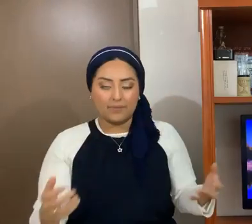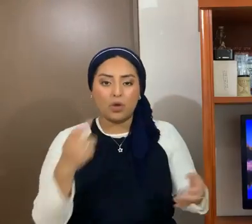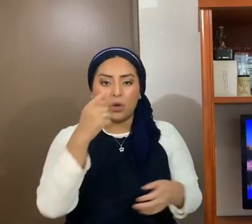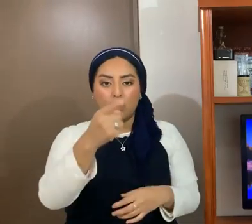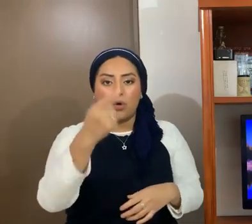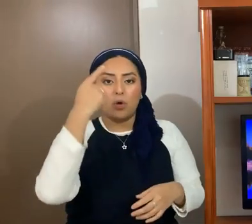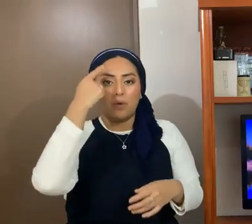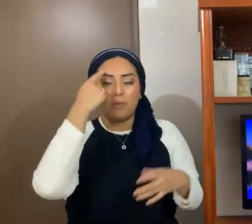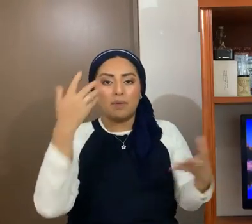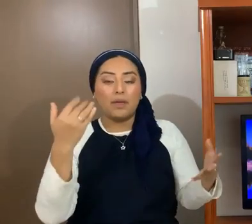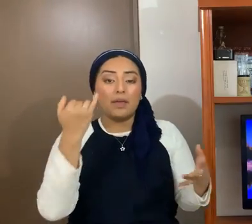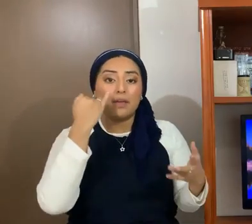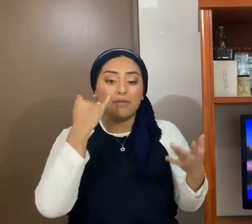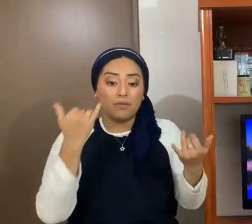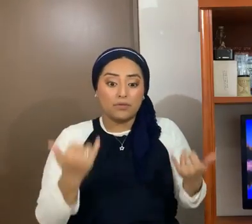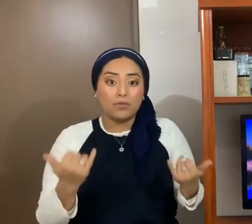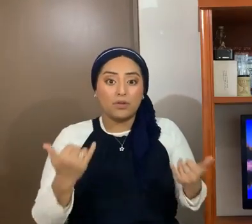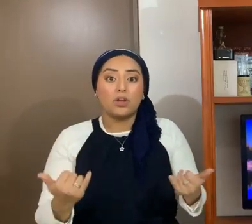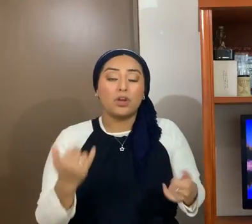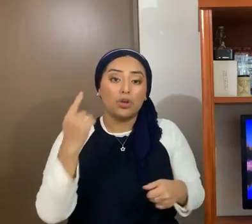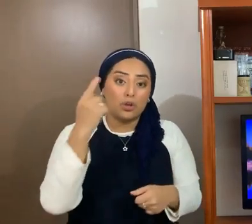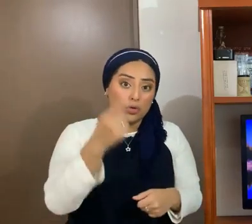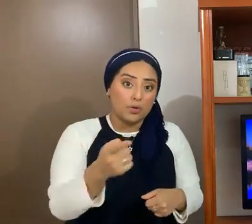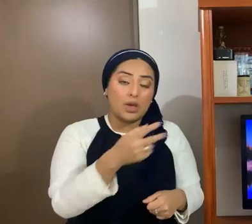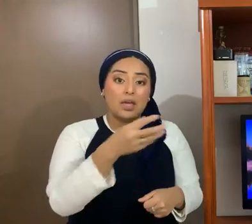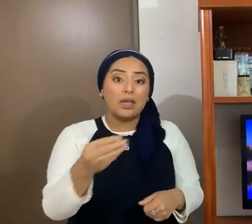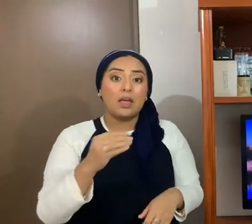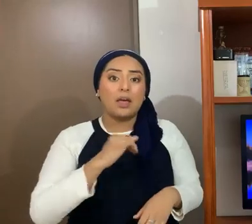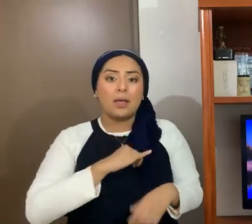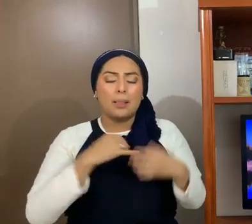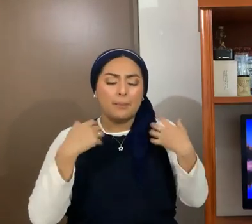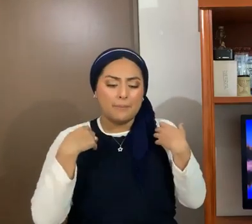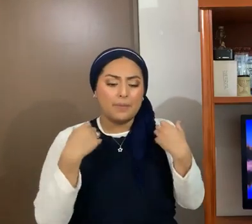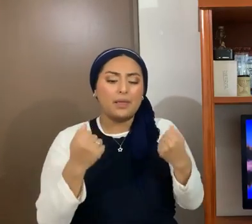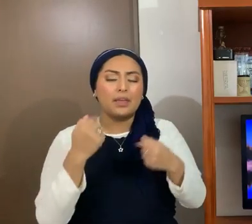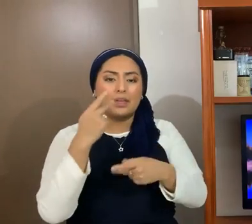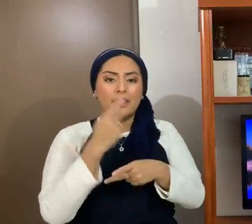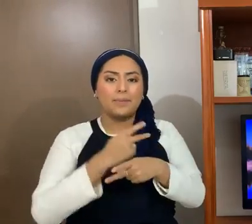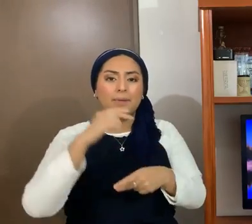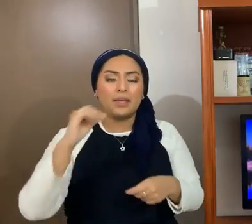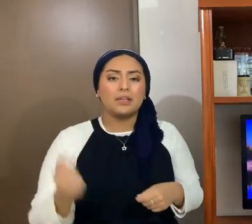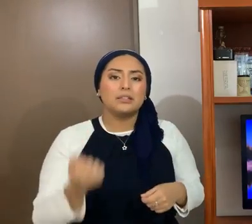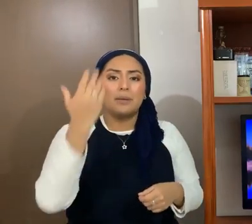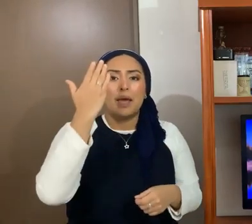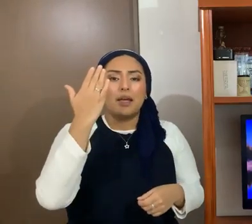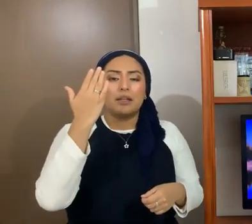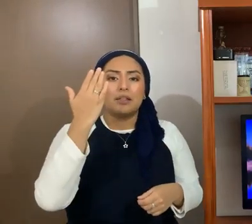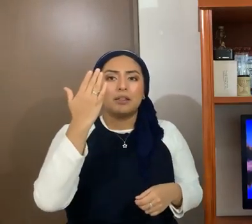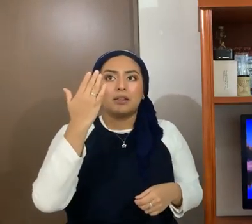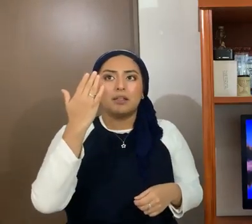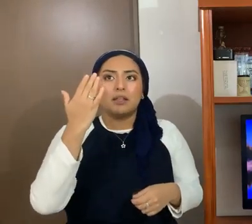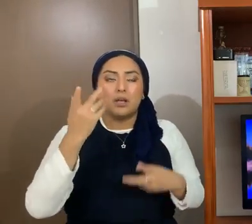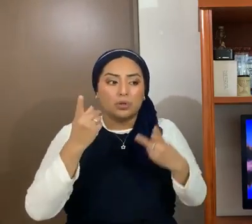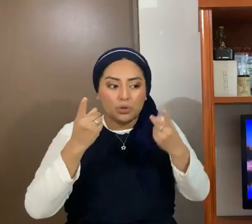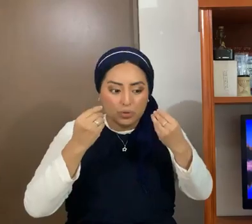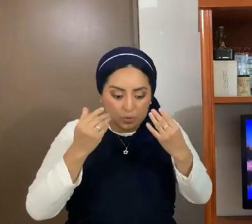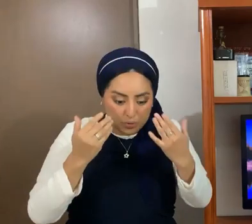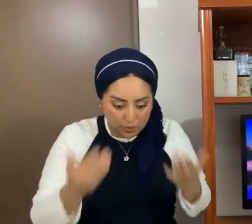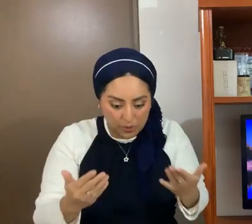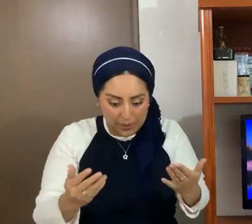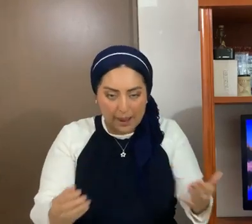a ustedes si hoy ustedes y yo nos esforzamos en guardar el Shabbat? No nada más en guardarlo, en hacerlo